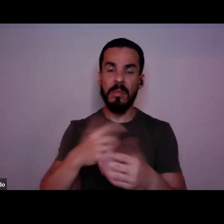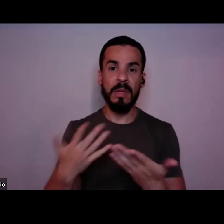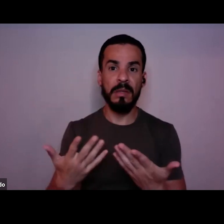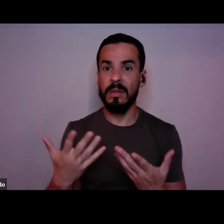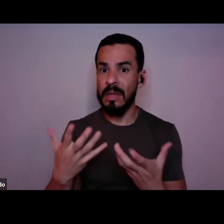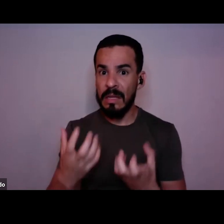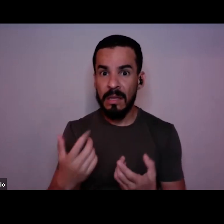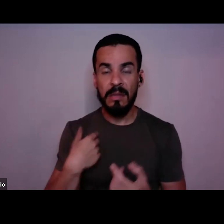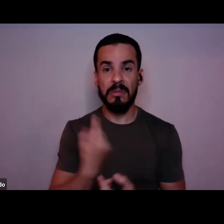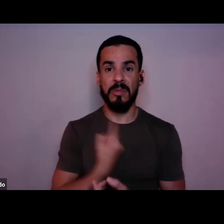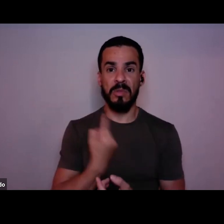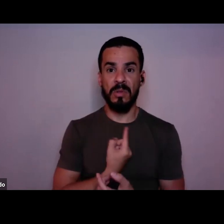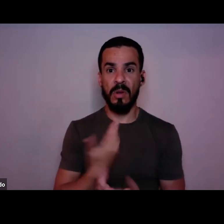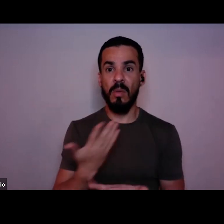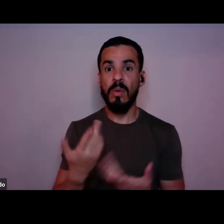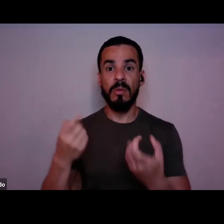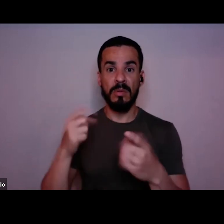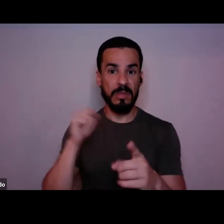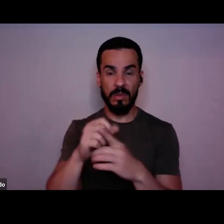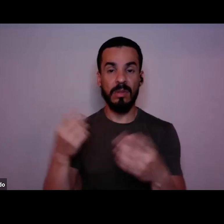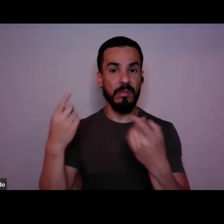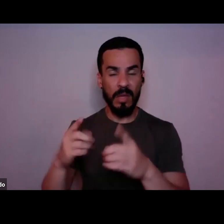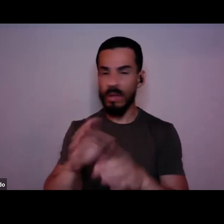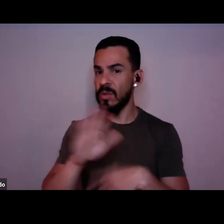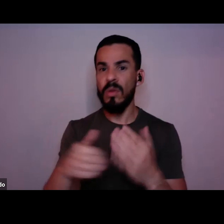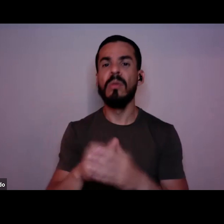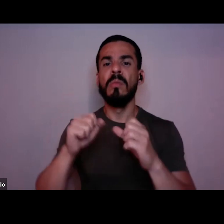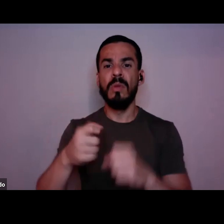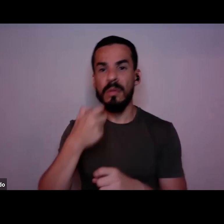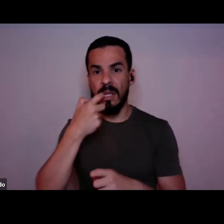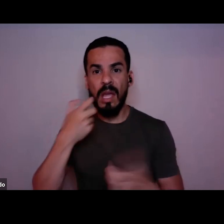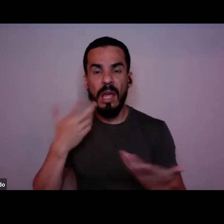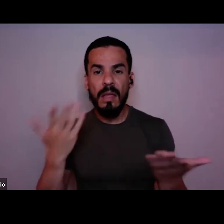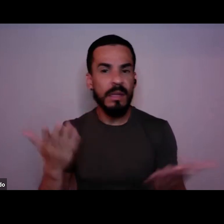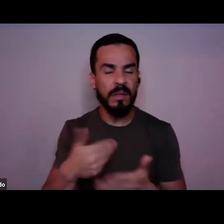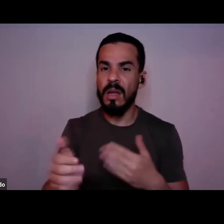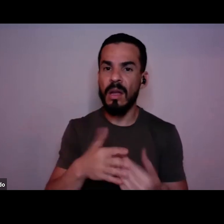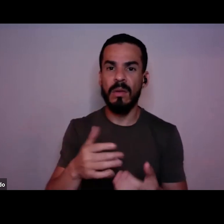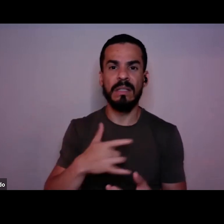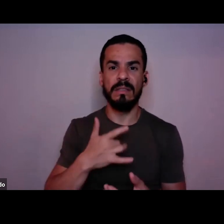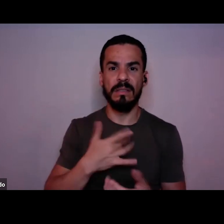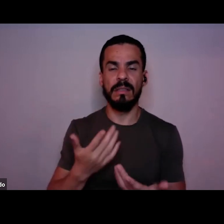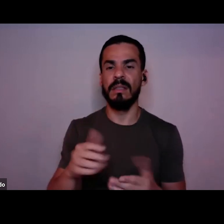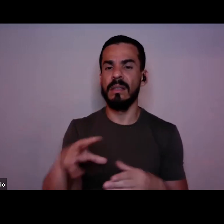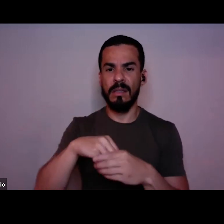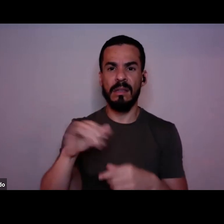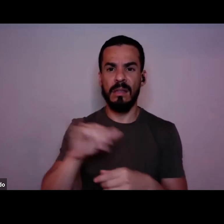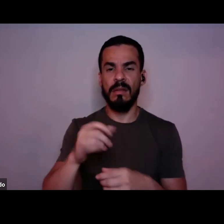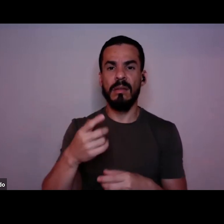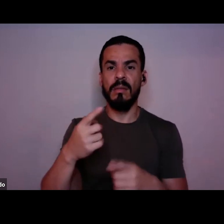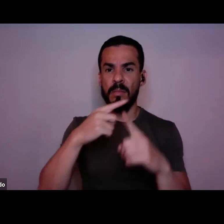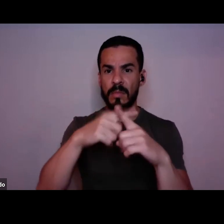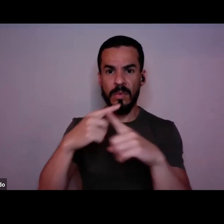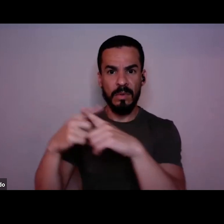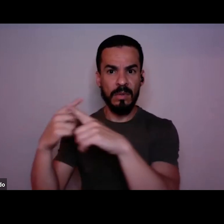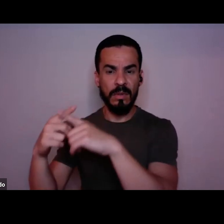y de desolación como los que pasamos todos nos podemos volver adictos a cualquier sensación Inclusive la pornografía te